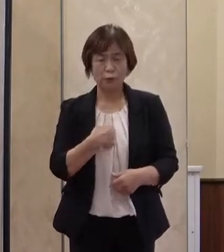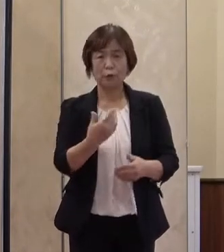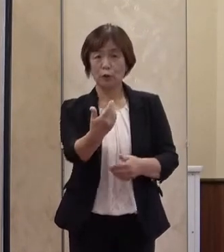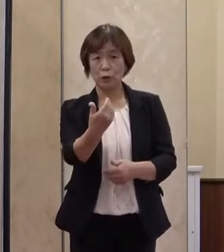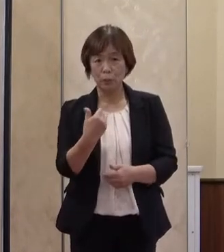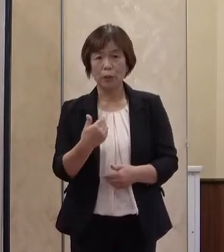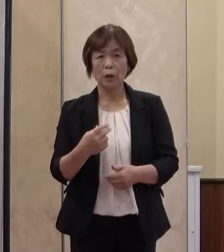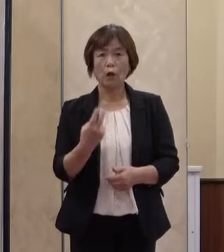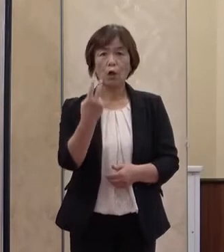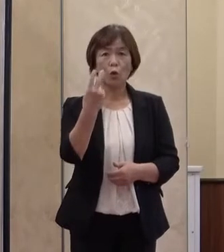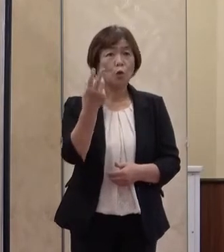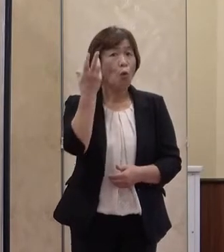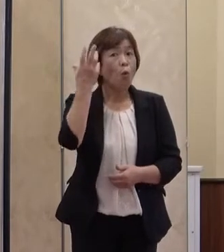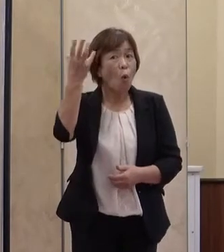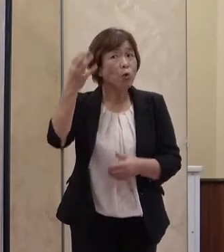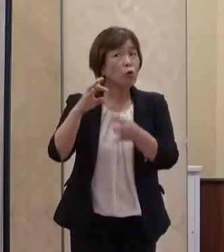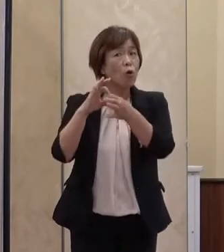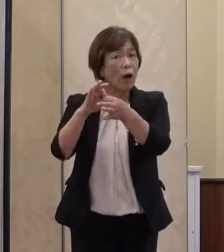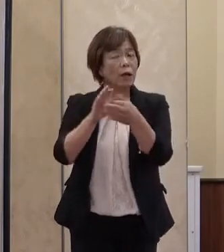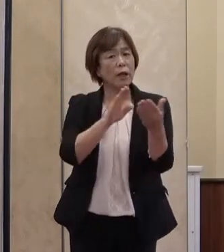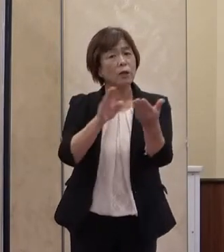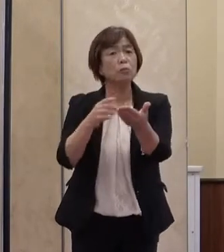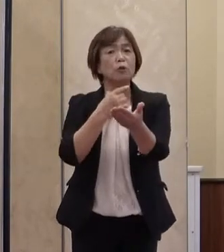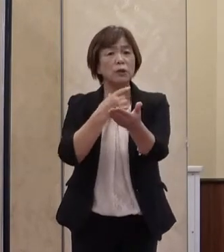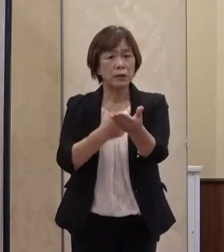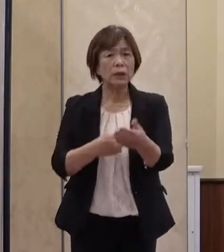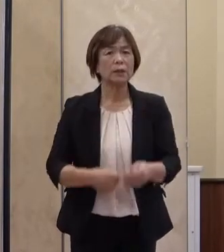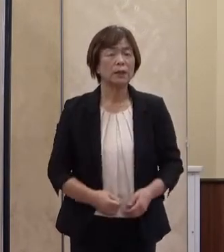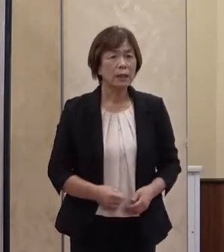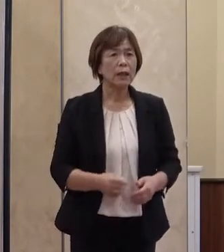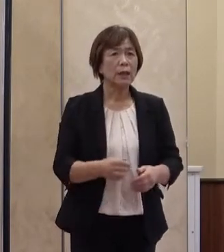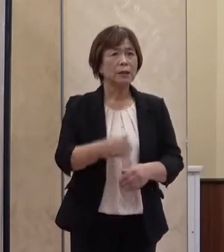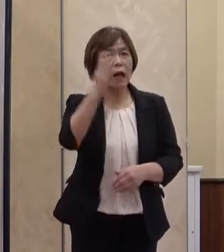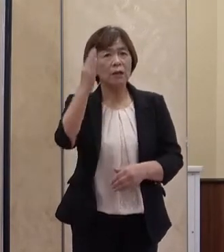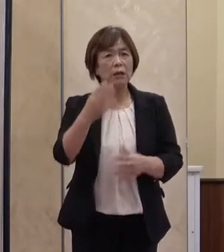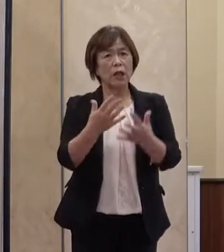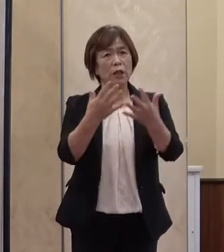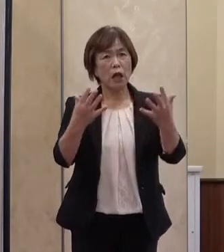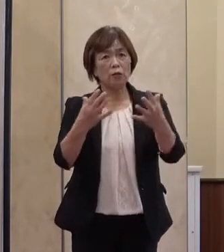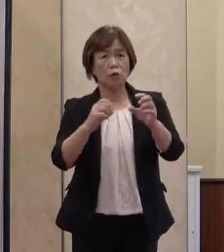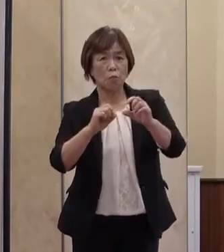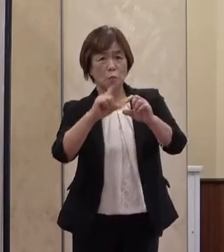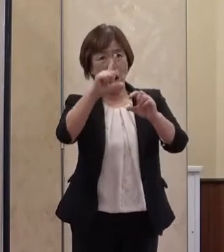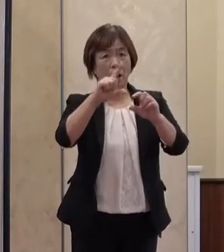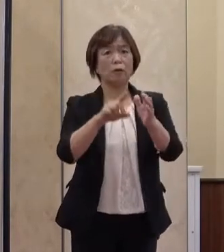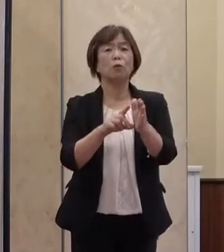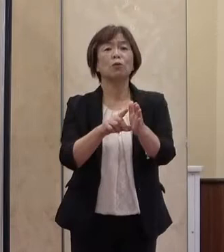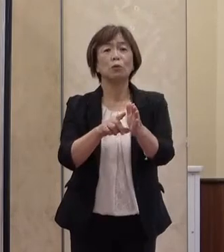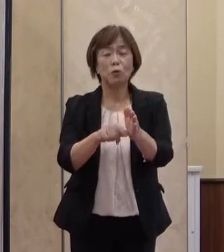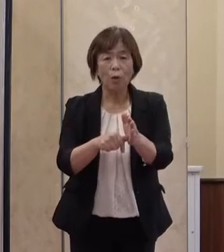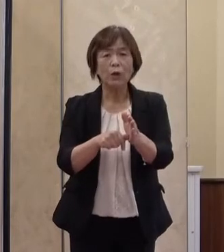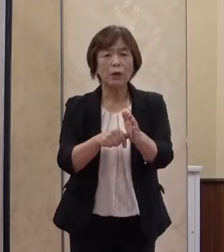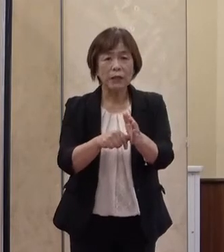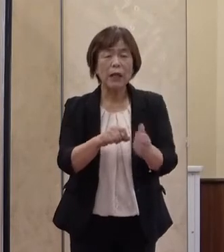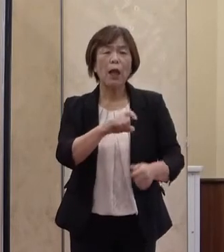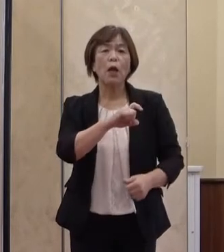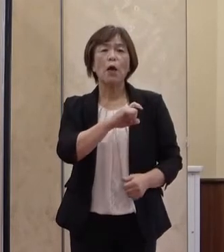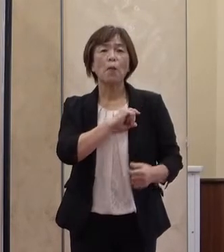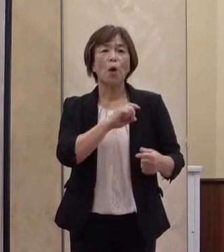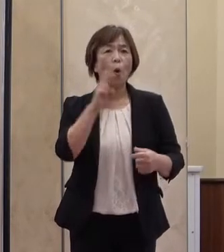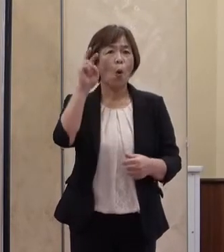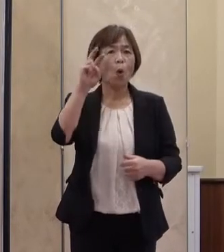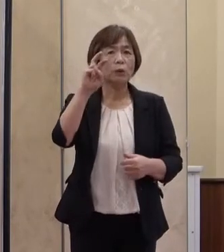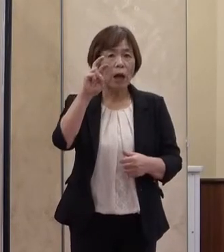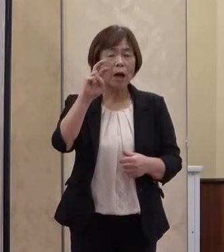都構想関連でお尋ねします。都構想が賛成多数になった場合に、名称を大